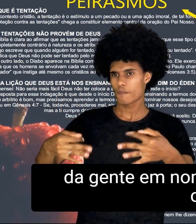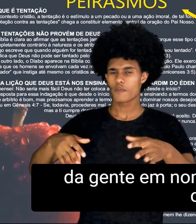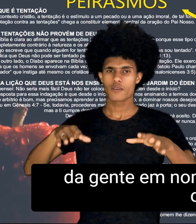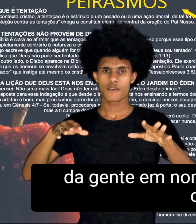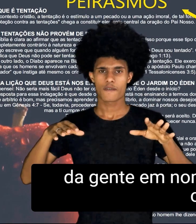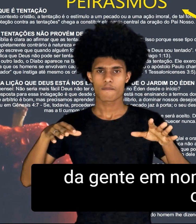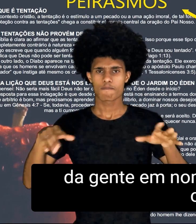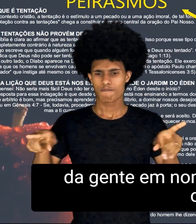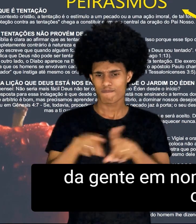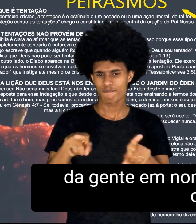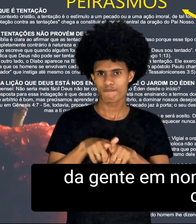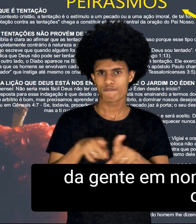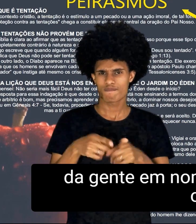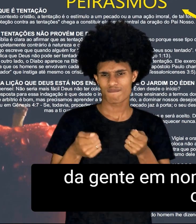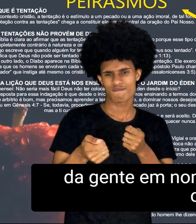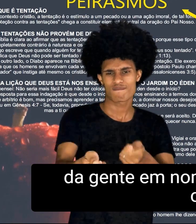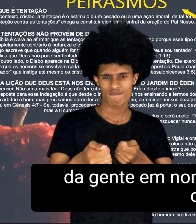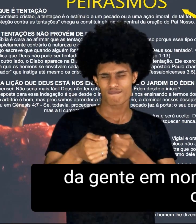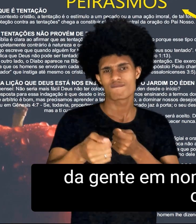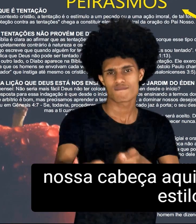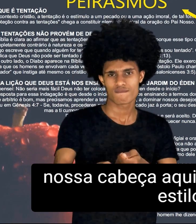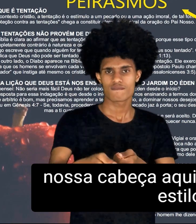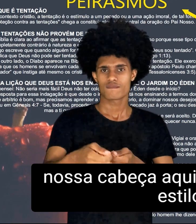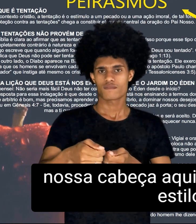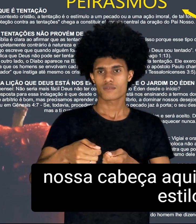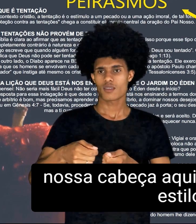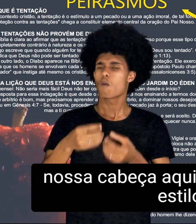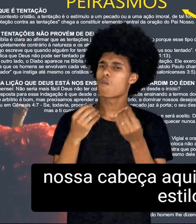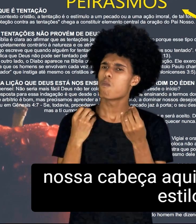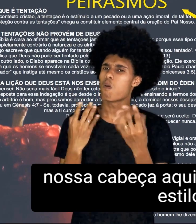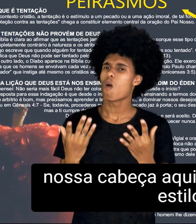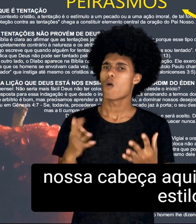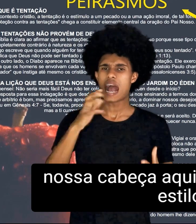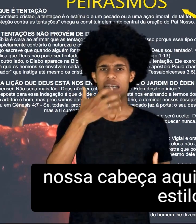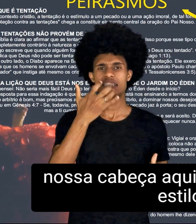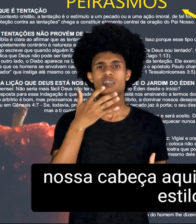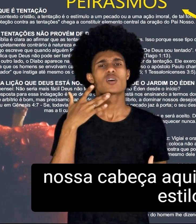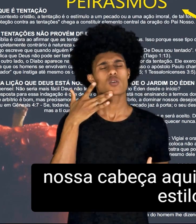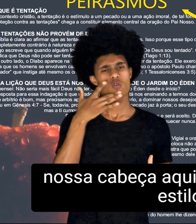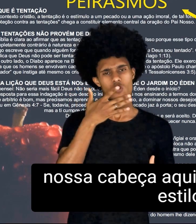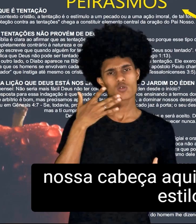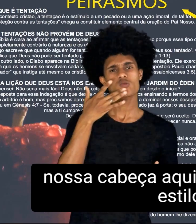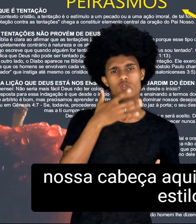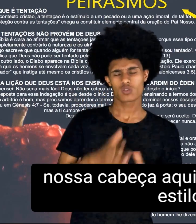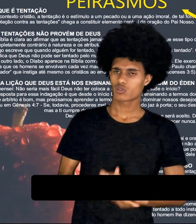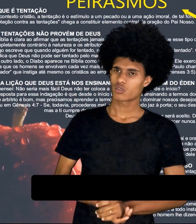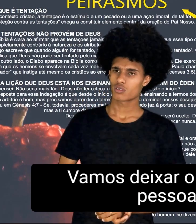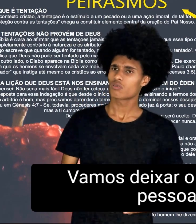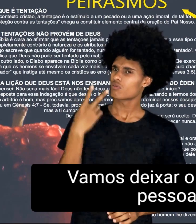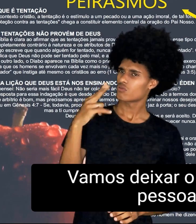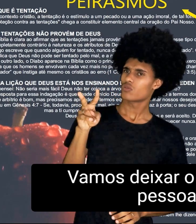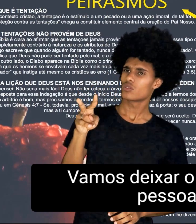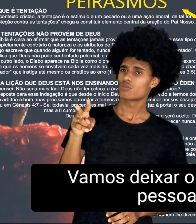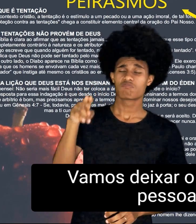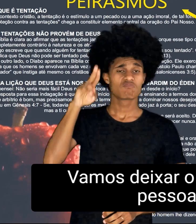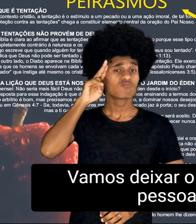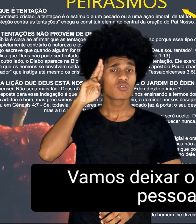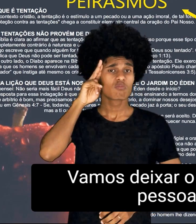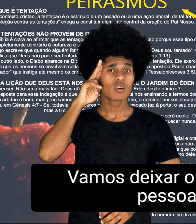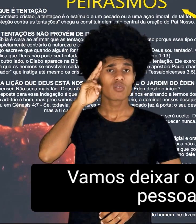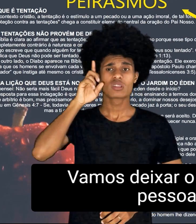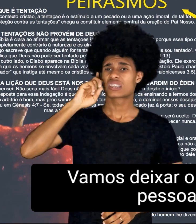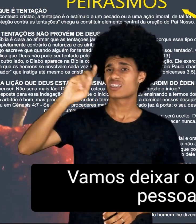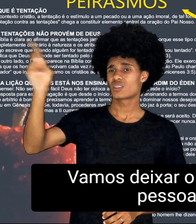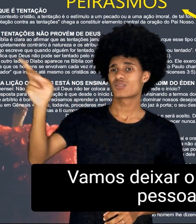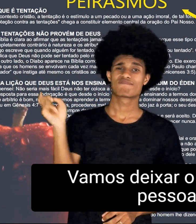nome de Jesus, e vamos aqui concentrar a nossa cabeça aqui em andar em santidade, em estilo novo de vida, amém? Vamos deixar o Senhor Jesus